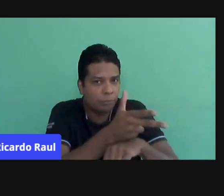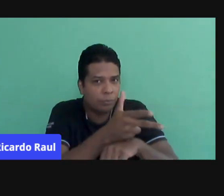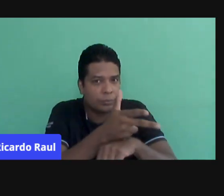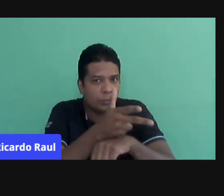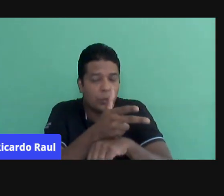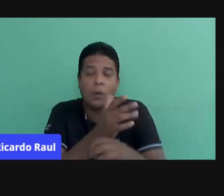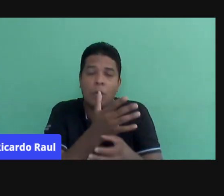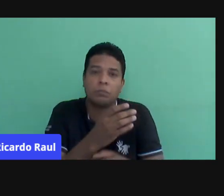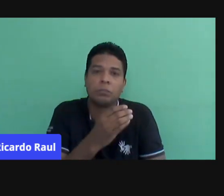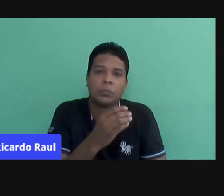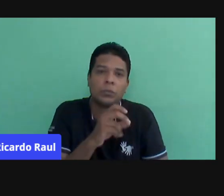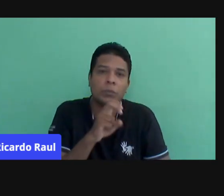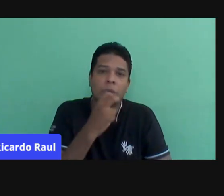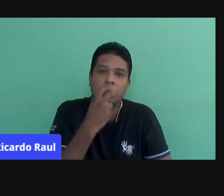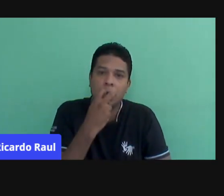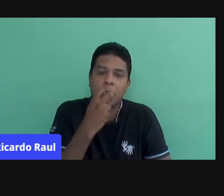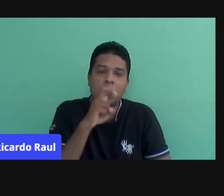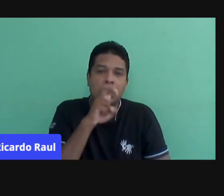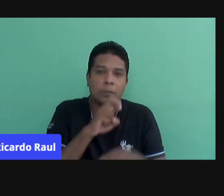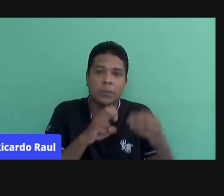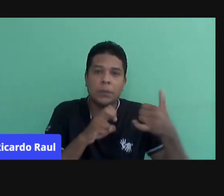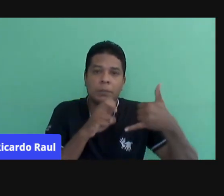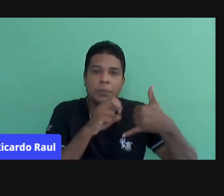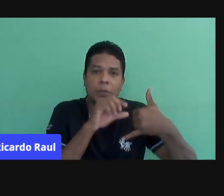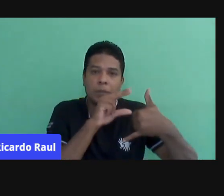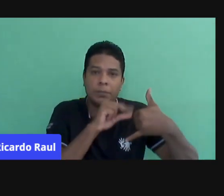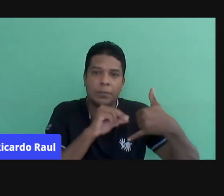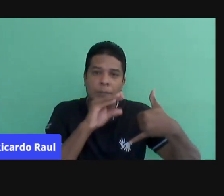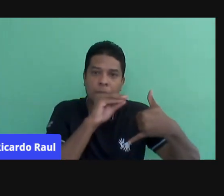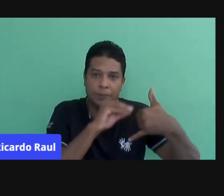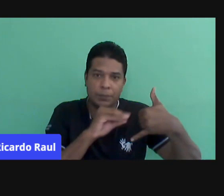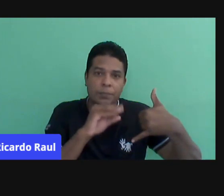de áudio, mostrando as imagens, sem que